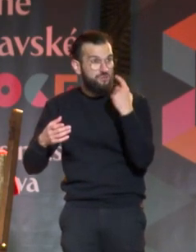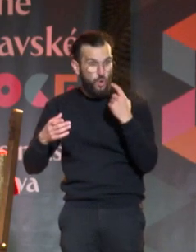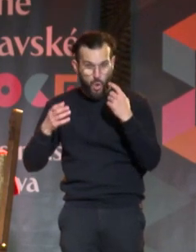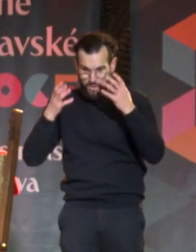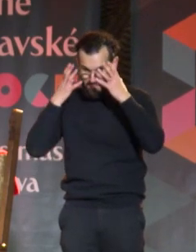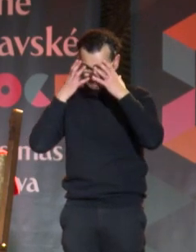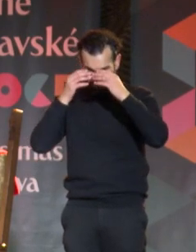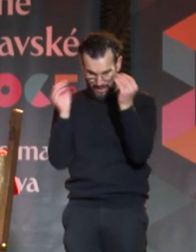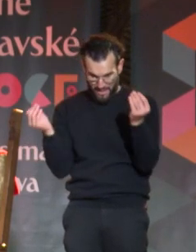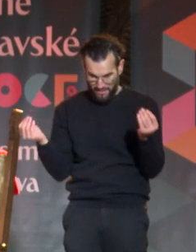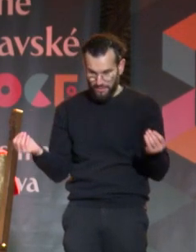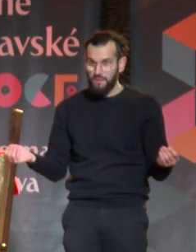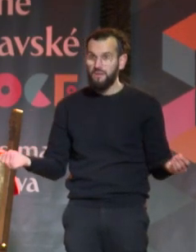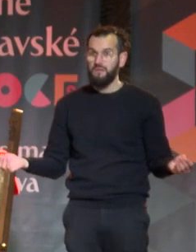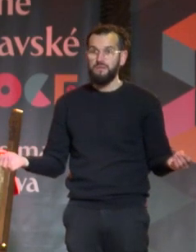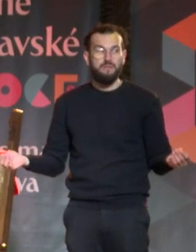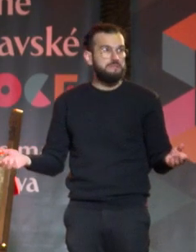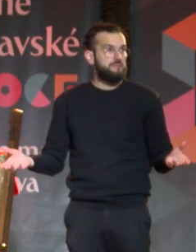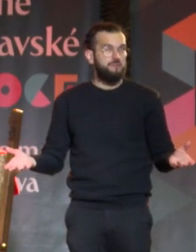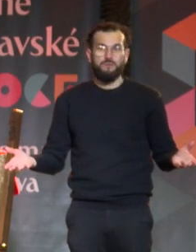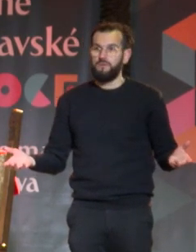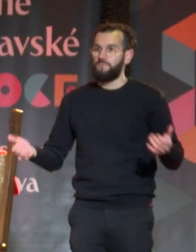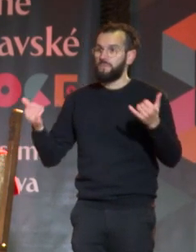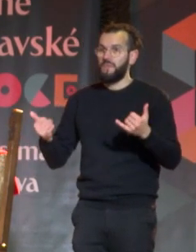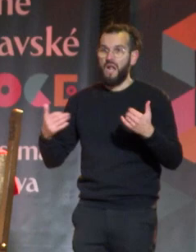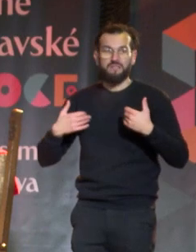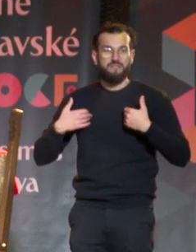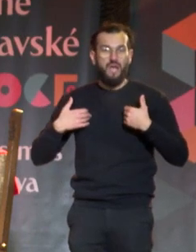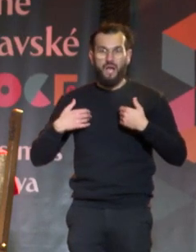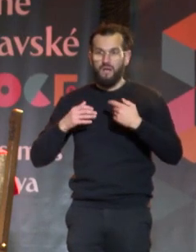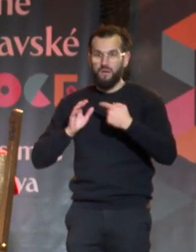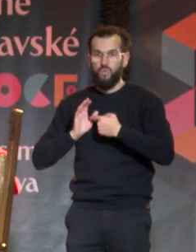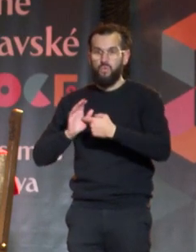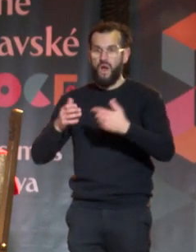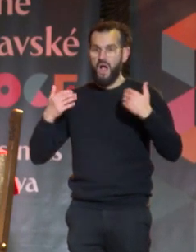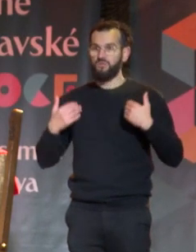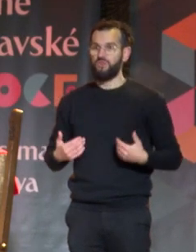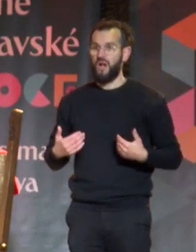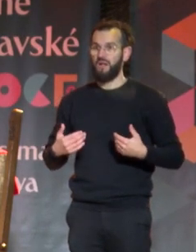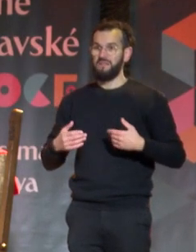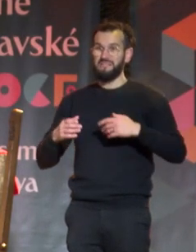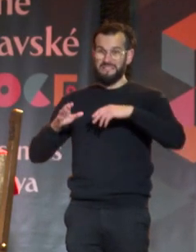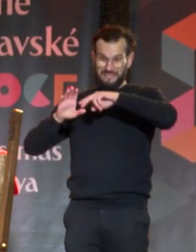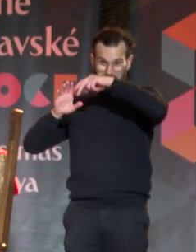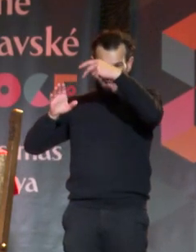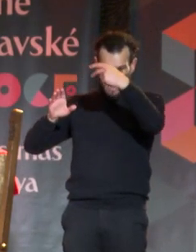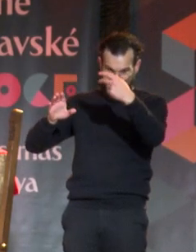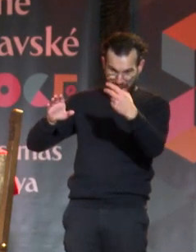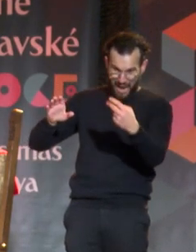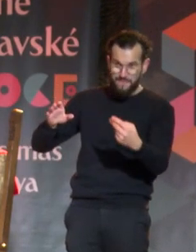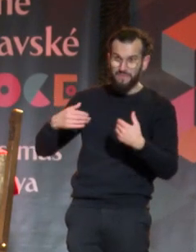maska sa rozpolí a je preč. A teraz som to už len ja. Teraz padám celkom sám za